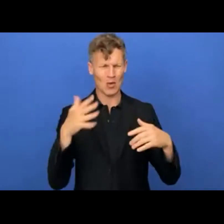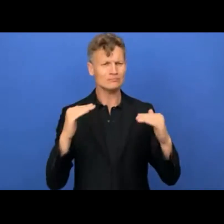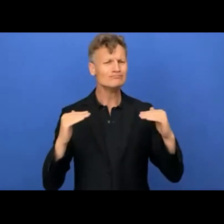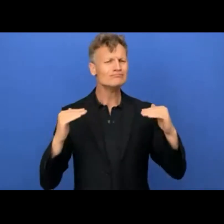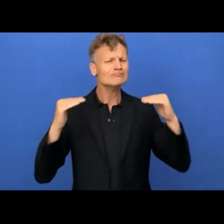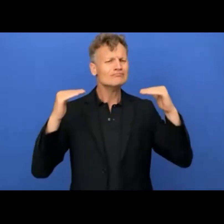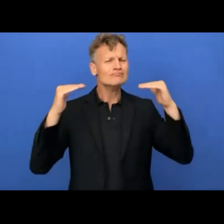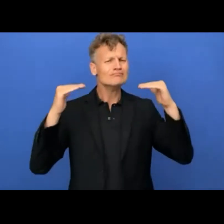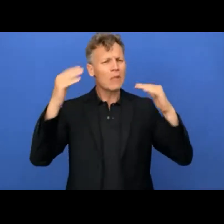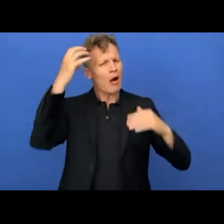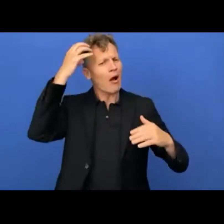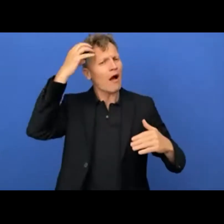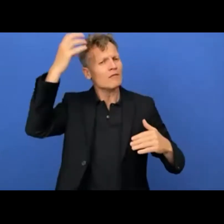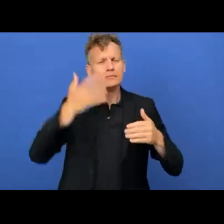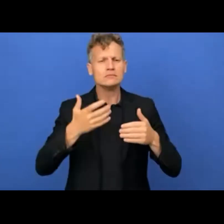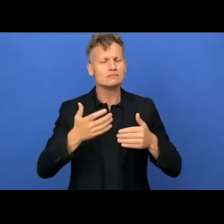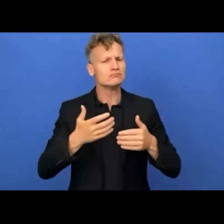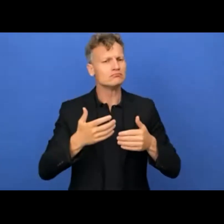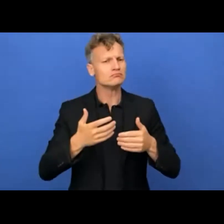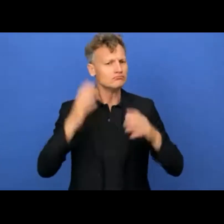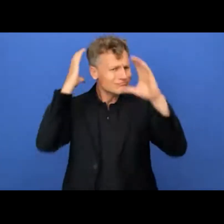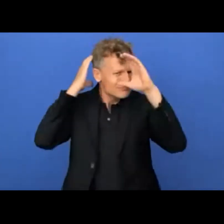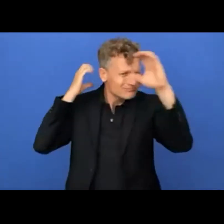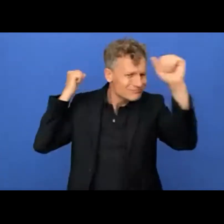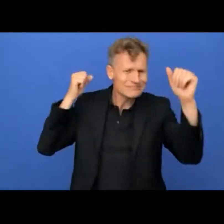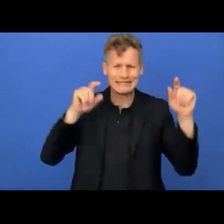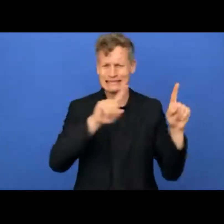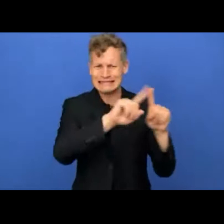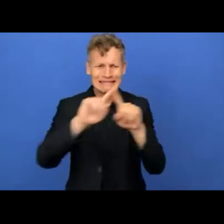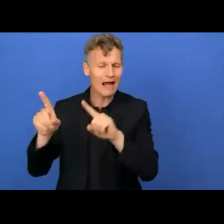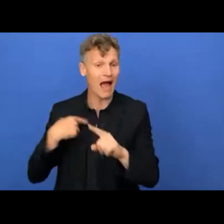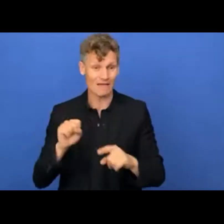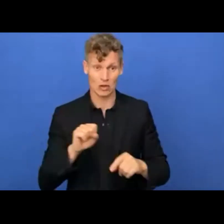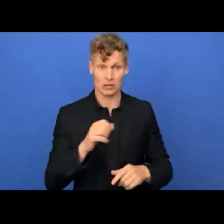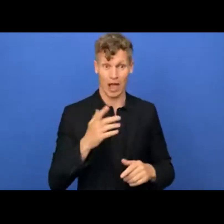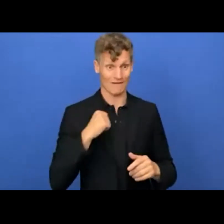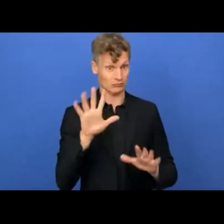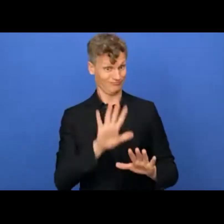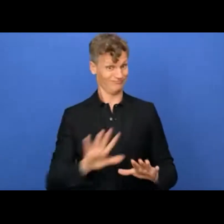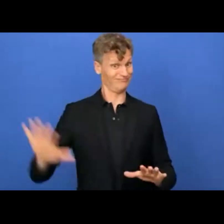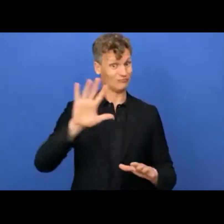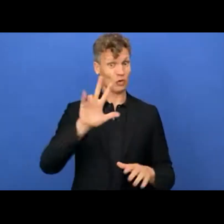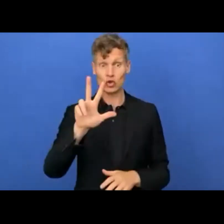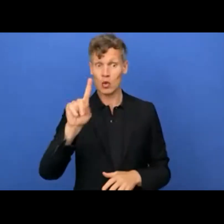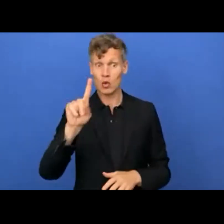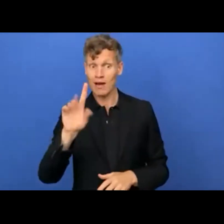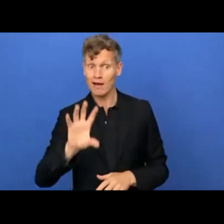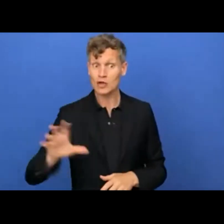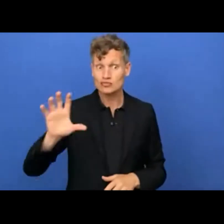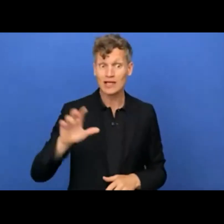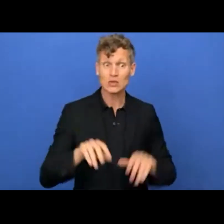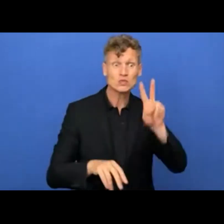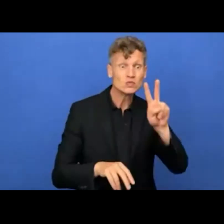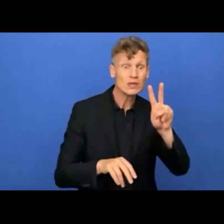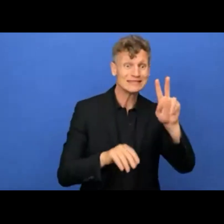ont rassemblé des représentants de politiques de nombreux pays. Je ne vais pas rentrer dans les détails, mais il y a eu entre 28 et 31 pays